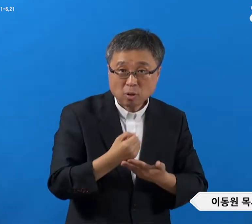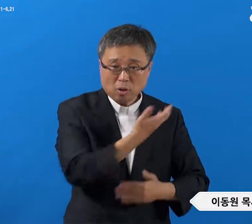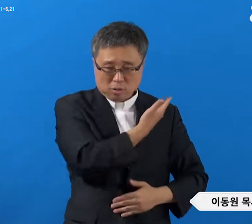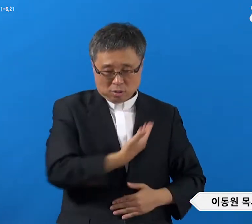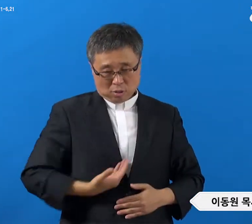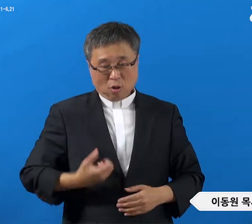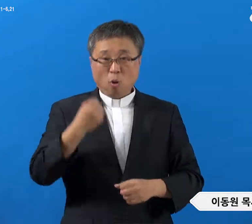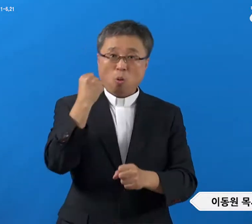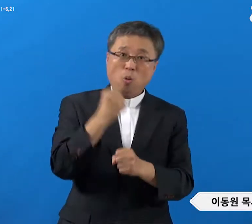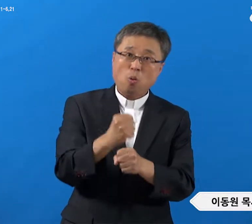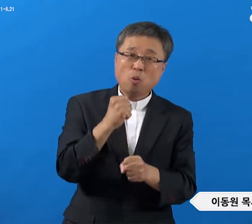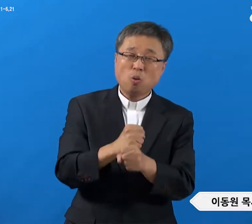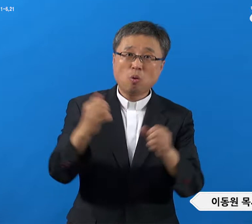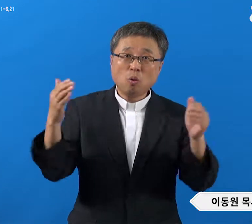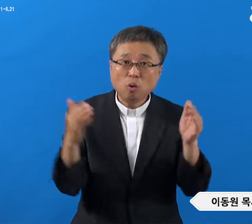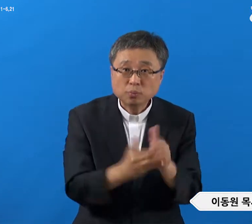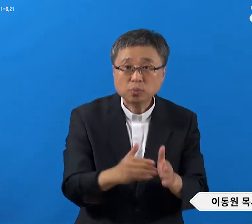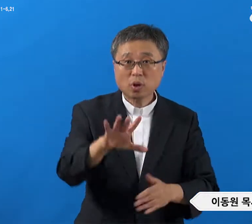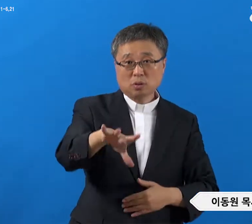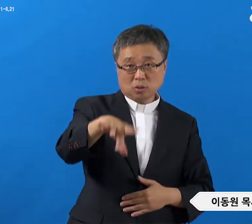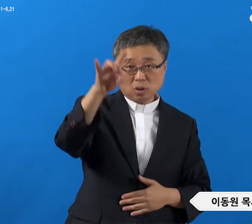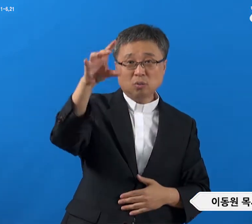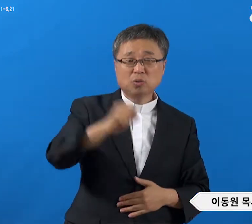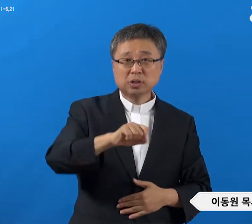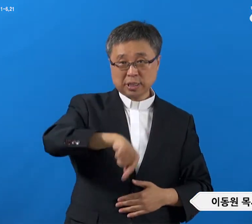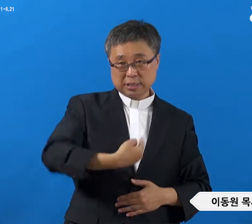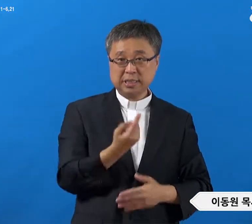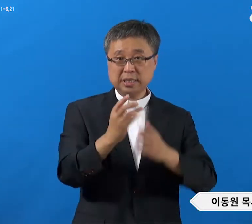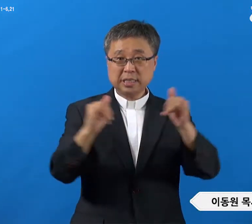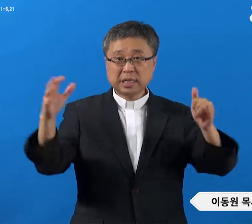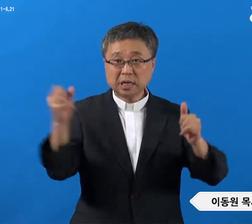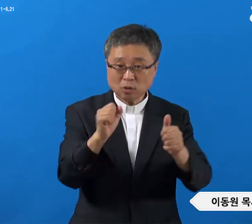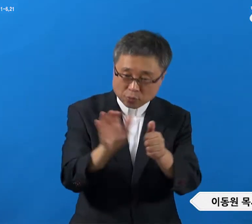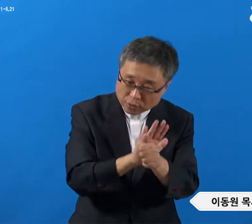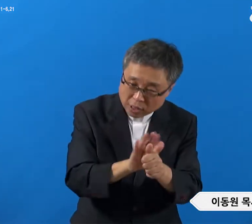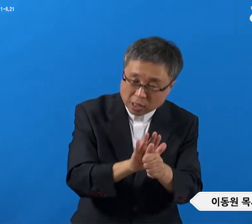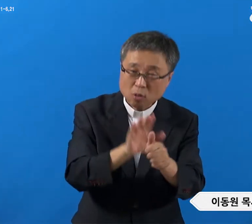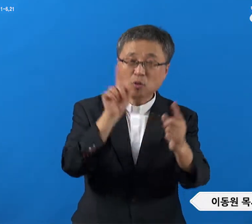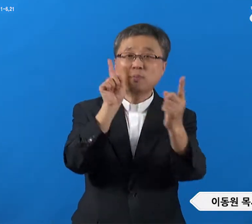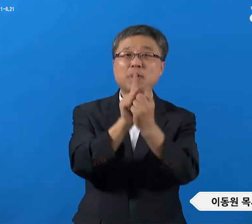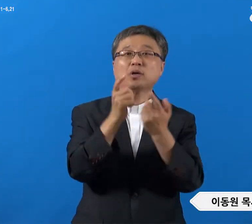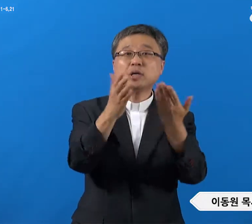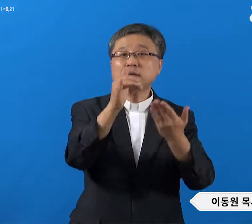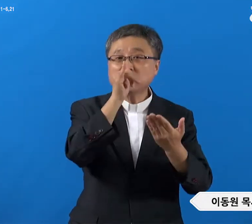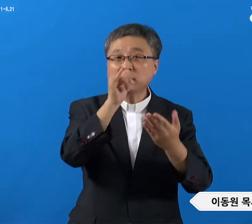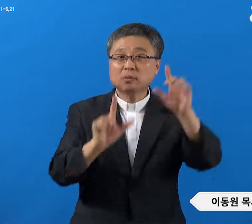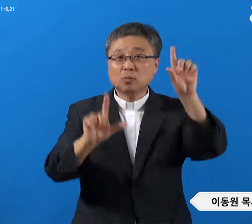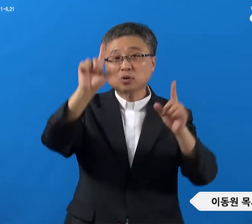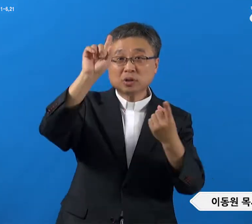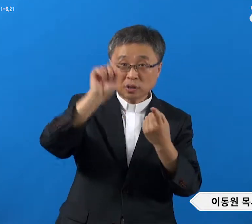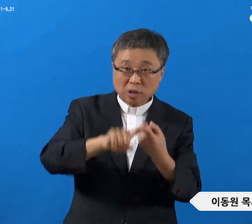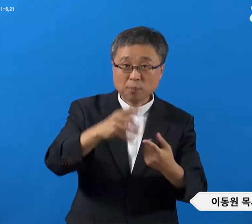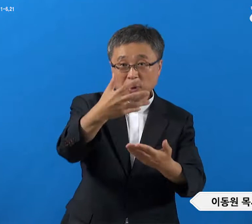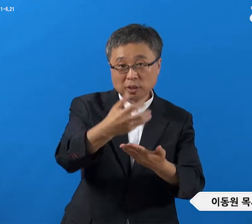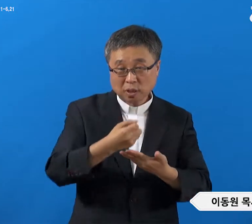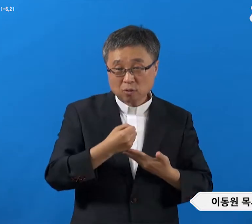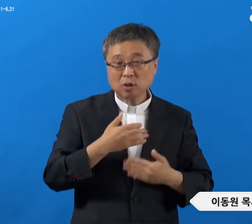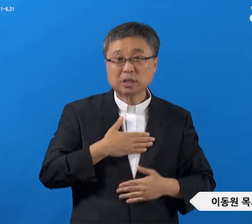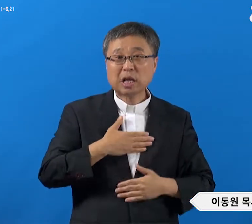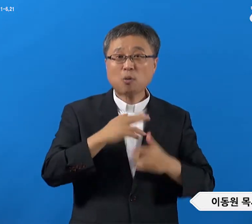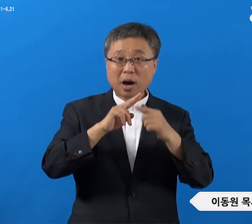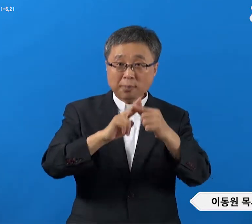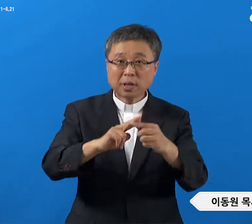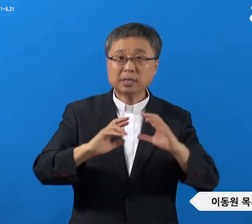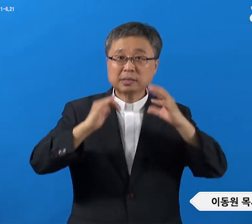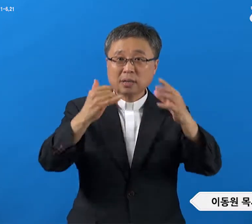제자를 삼으셨어요. 처음으로 자신을 인간으로 대우하고 있는 모습 그대로 받아주시고 나와 함께 세상을